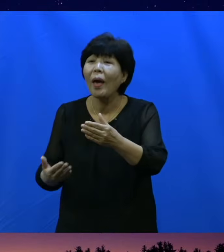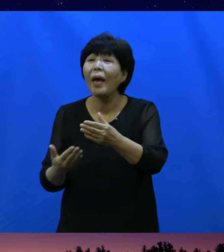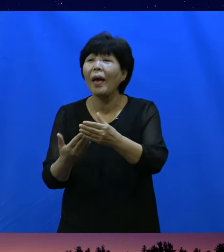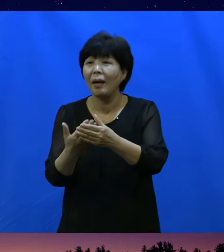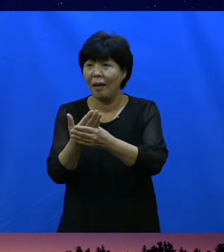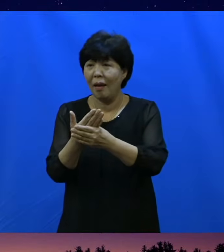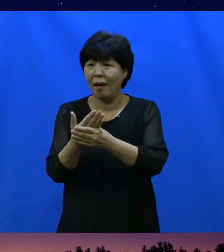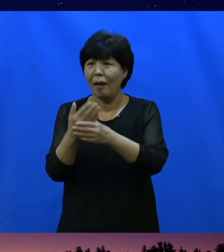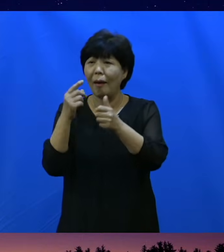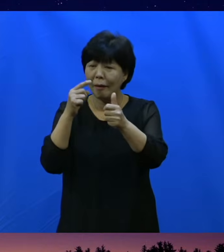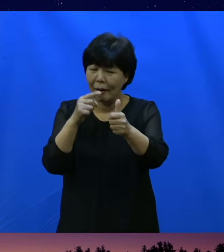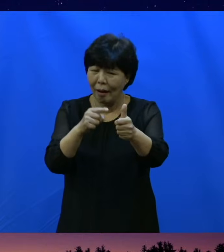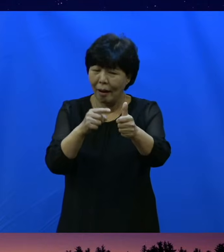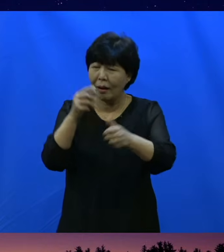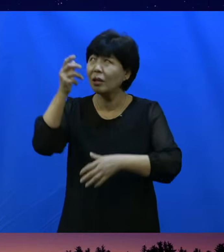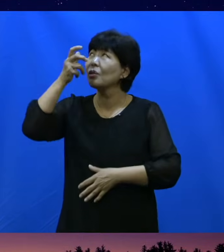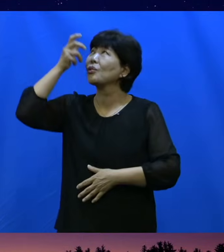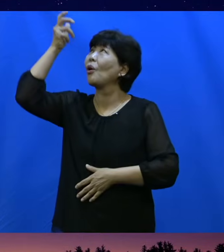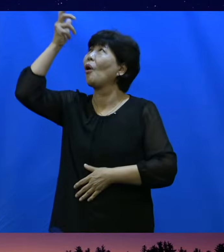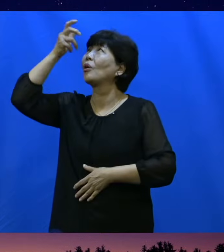책망,